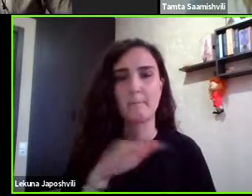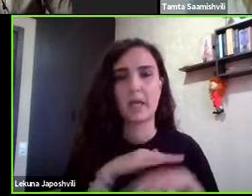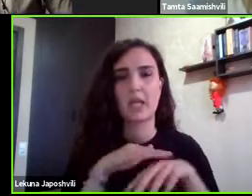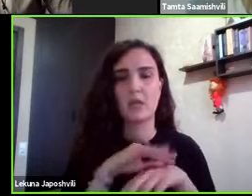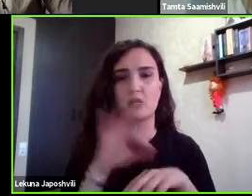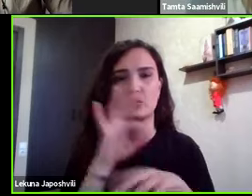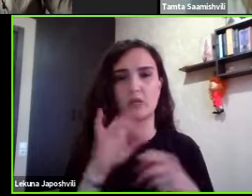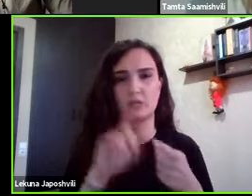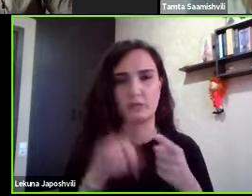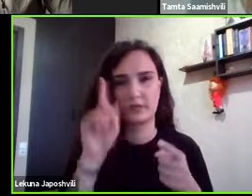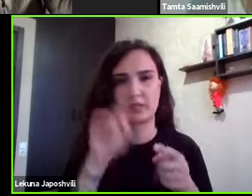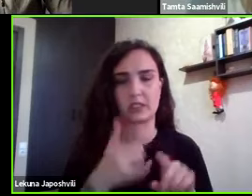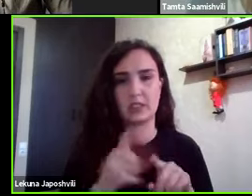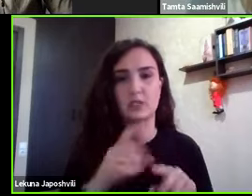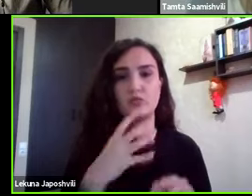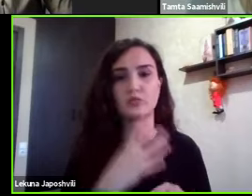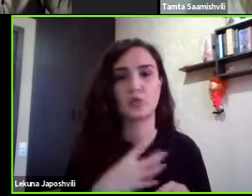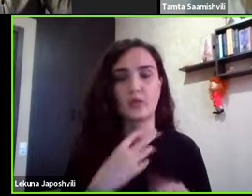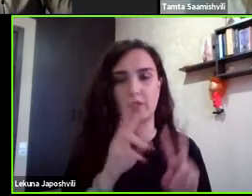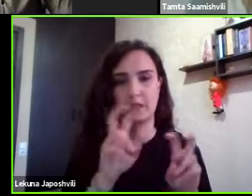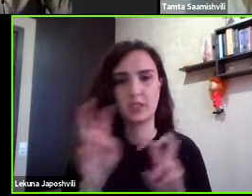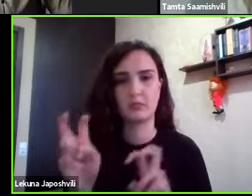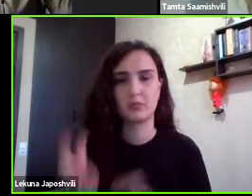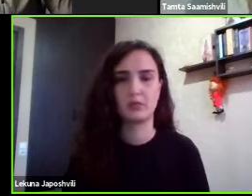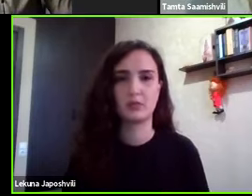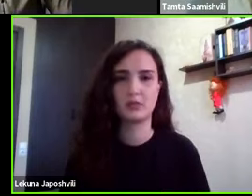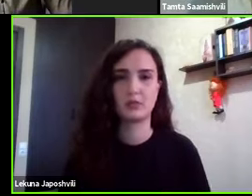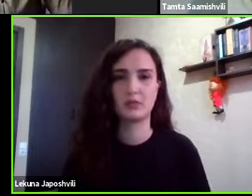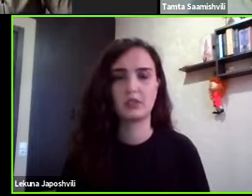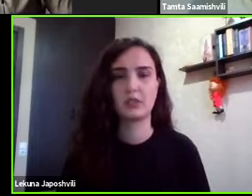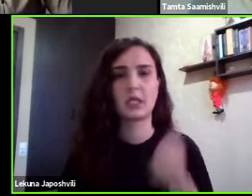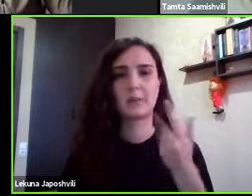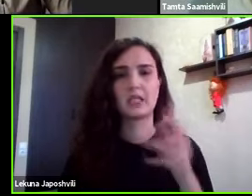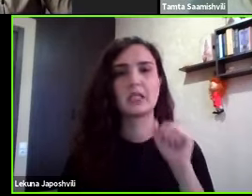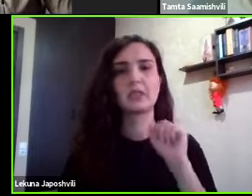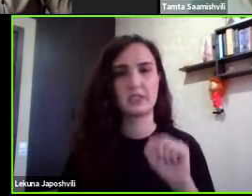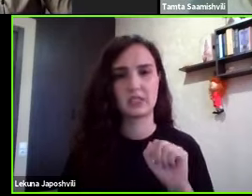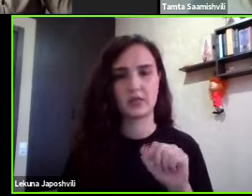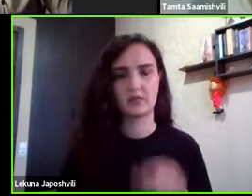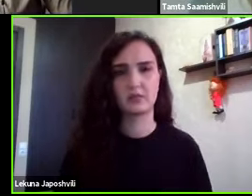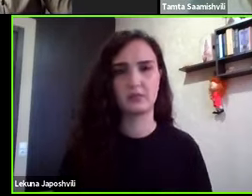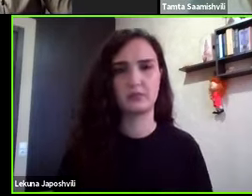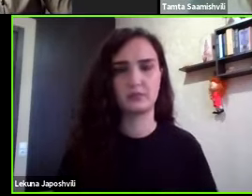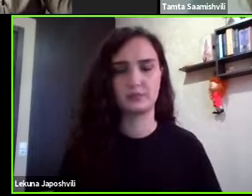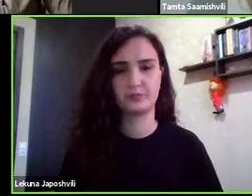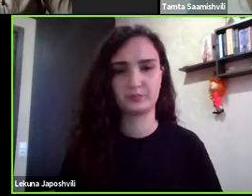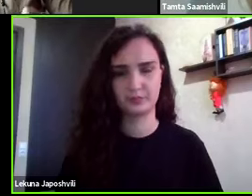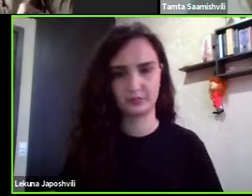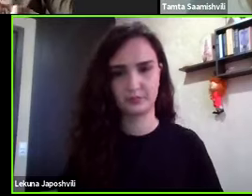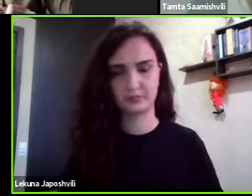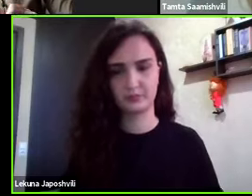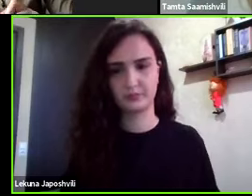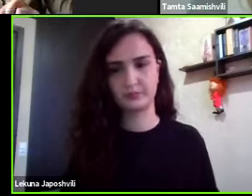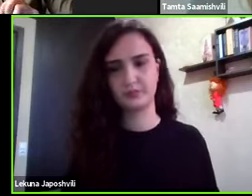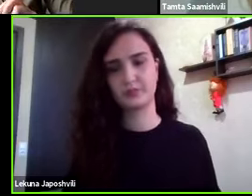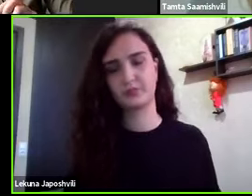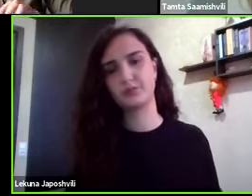ესეც ვიცი, რომ საკმაოდ აქტუალურია. რამდენად გვიცავს და რამდენად ეფექტურია? დიახ, ესე